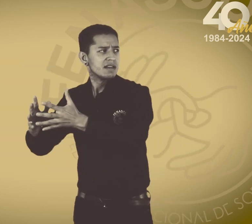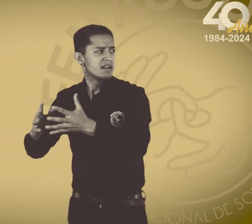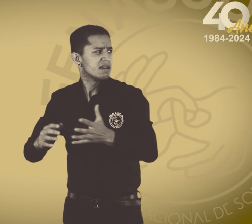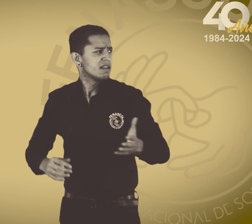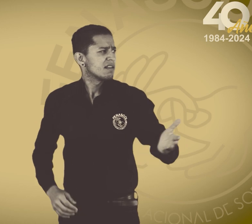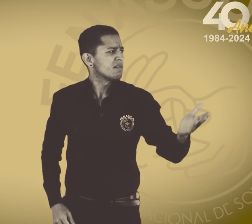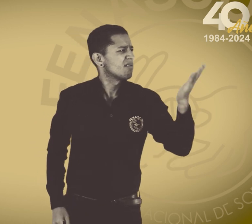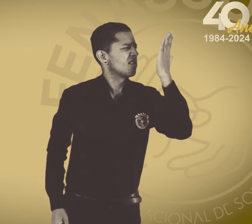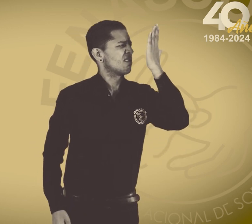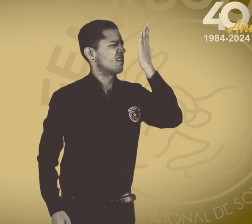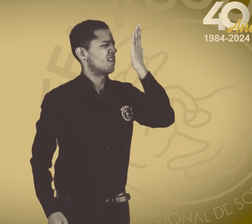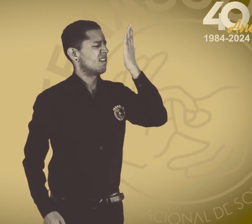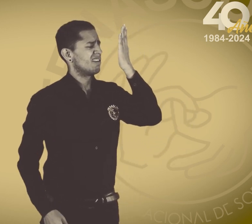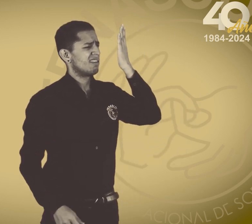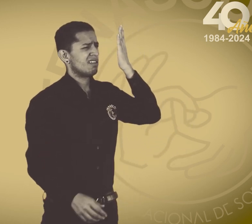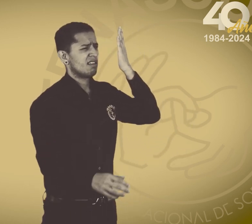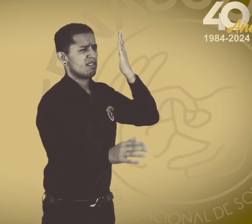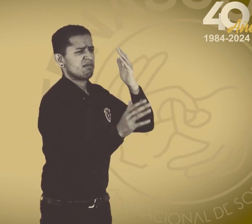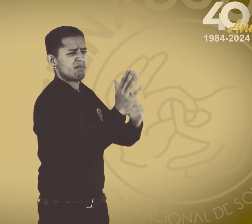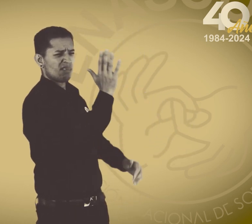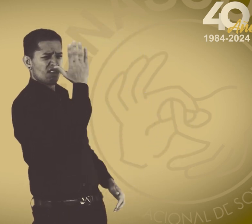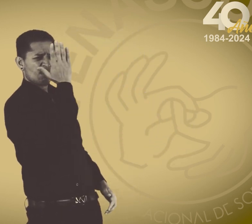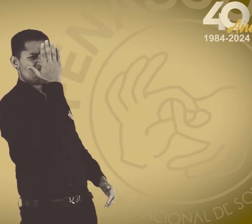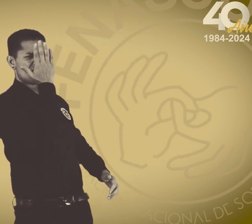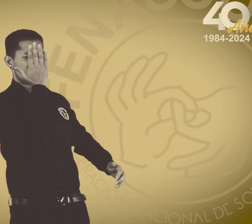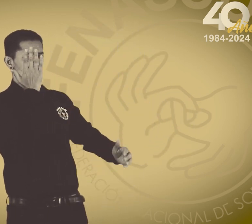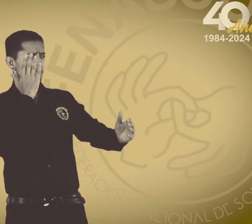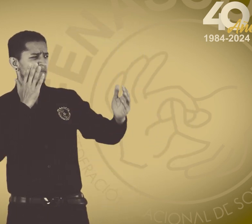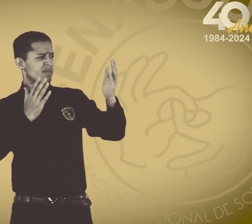con los que mueven los labios encuentro barreras y barreras.